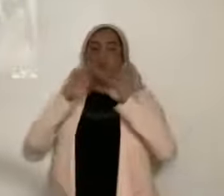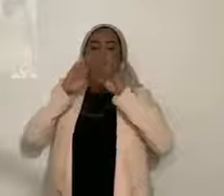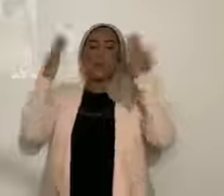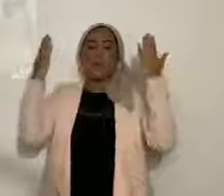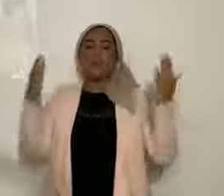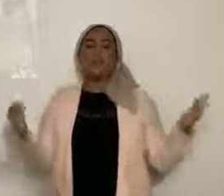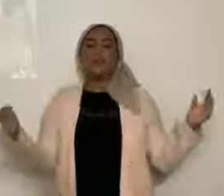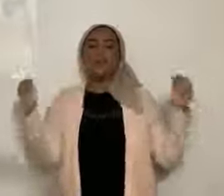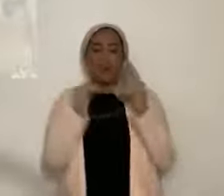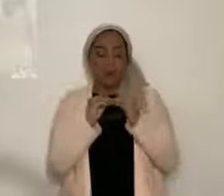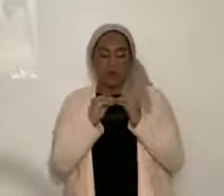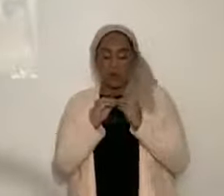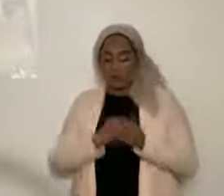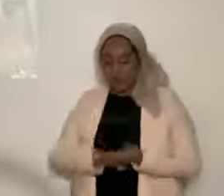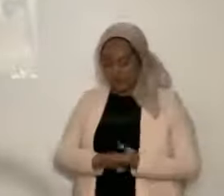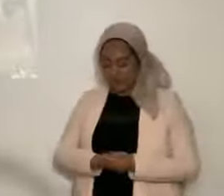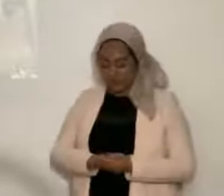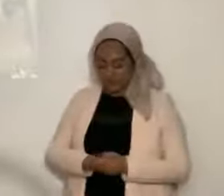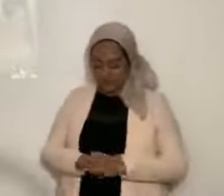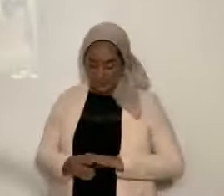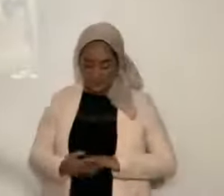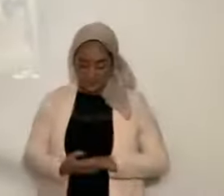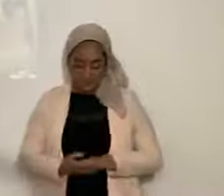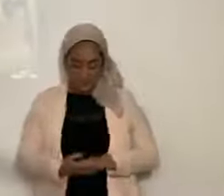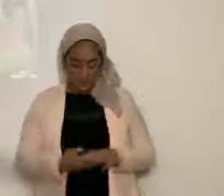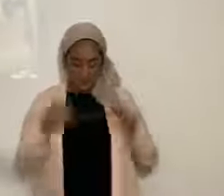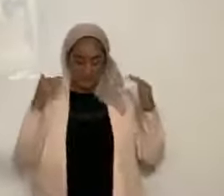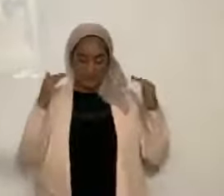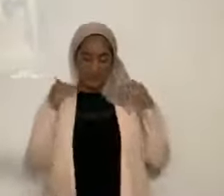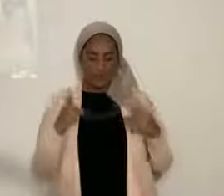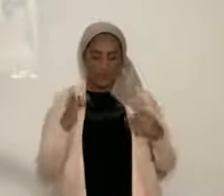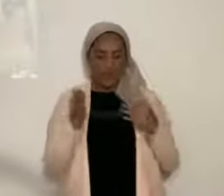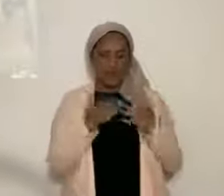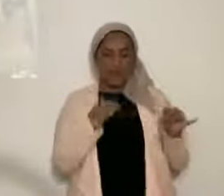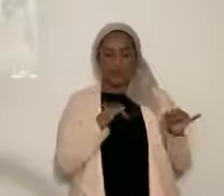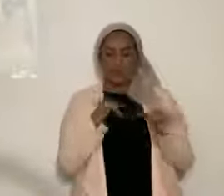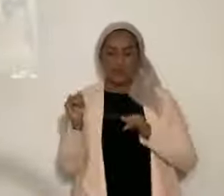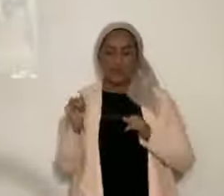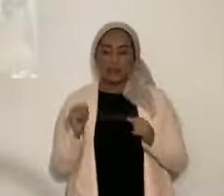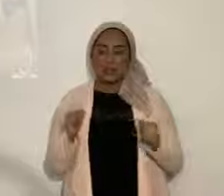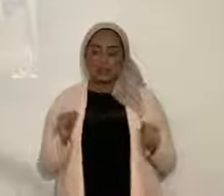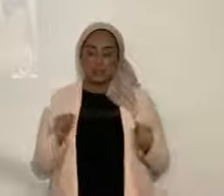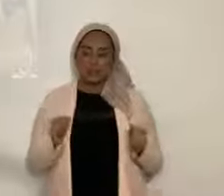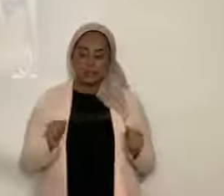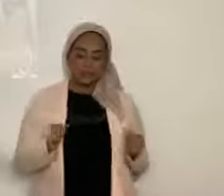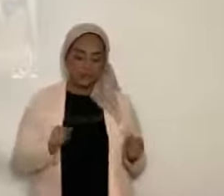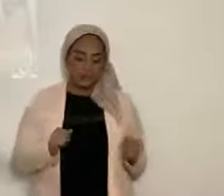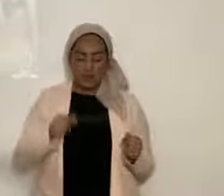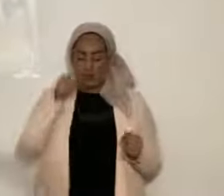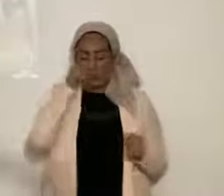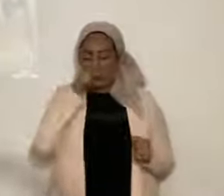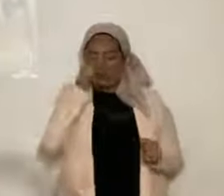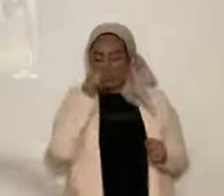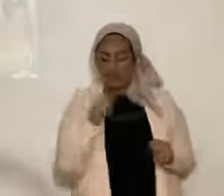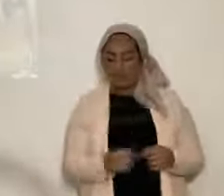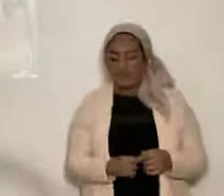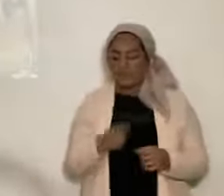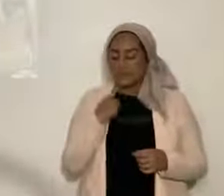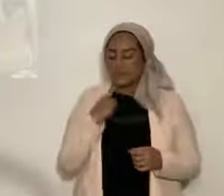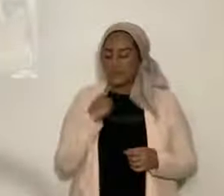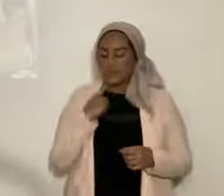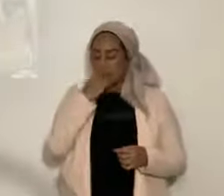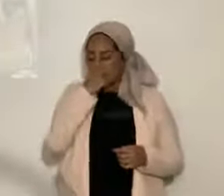más. En otra versión que se asemeja mucho también al griego,